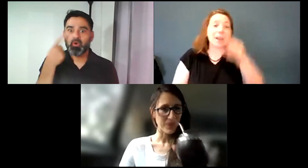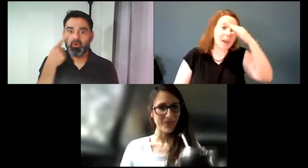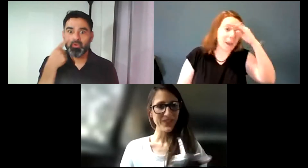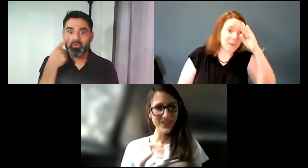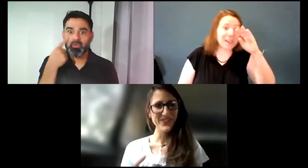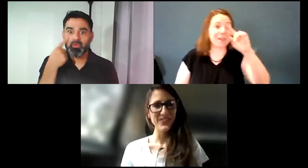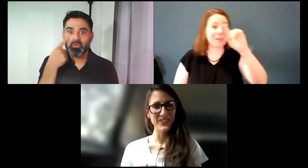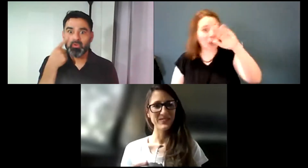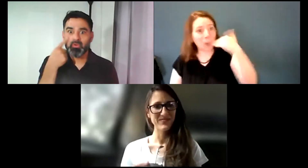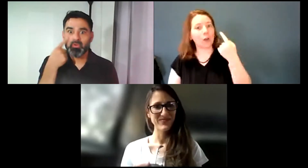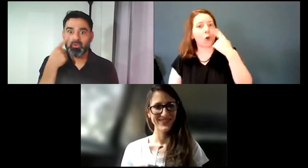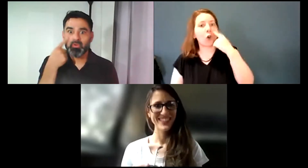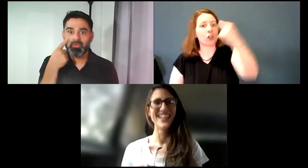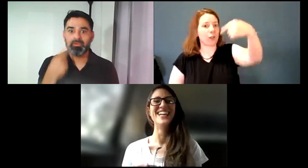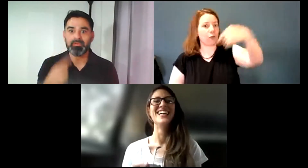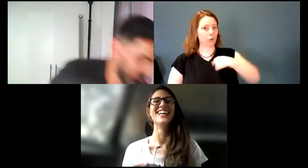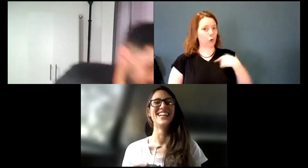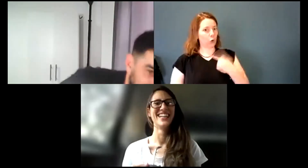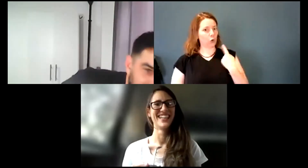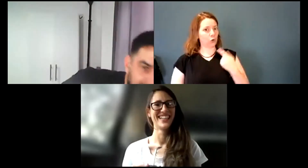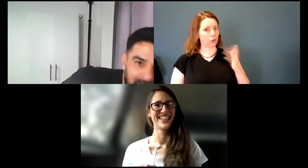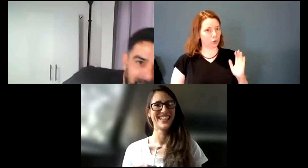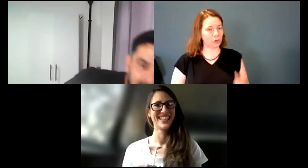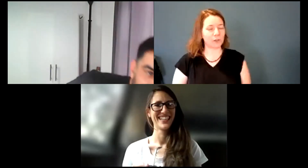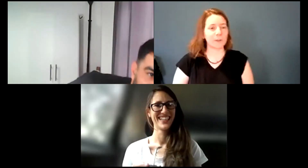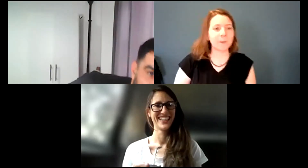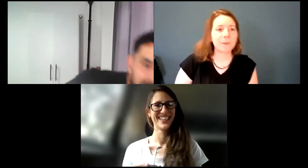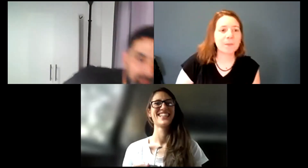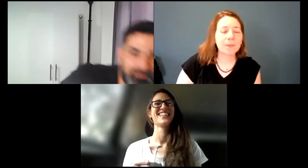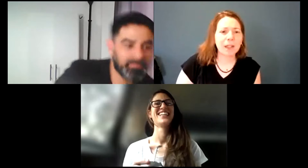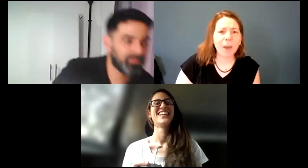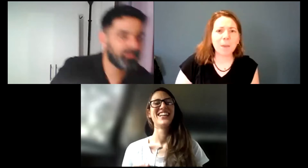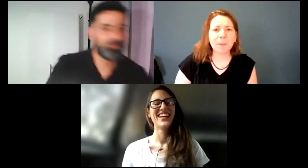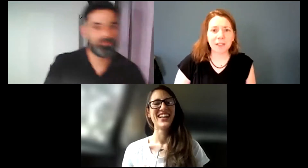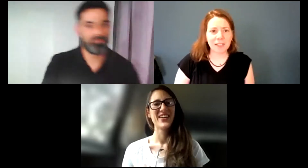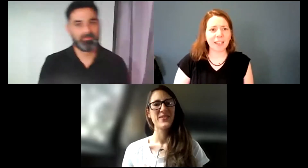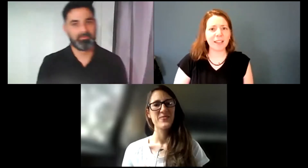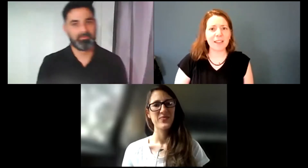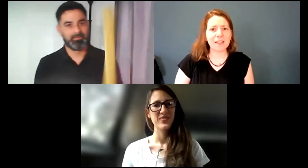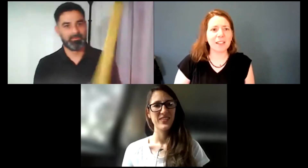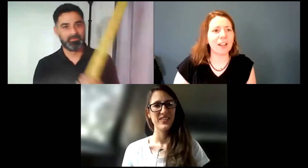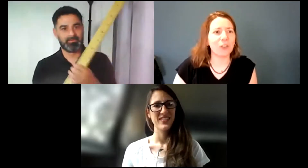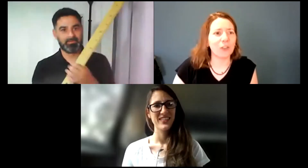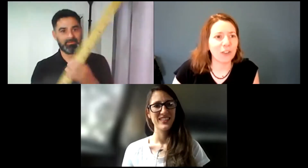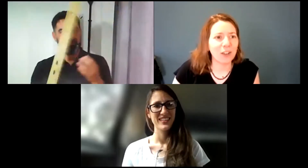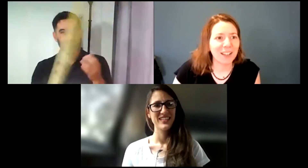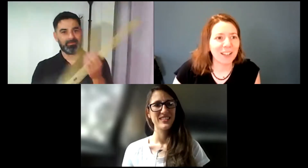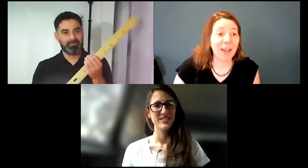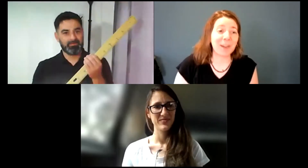Eso es importante. Gaby, me parece que quiere decir algo. Y aparte,